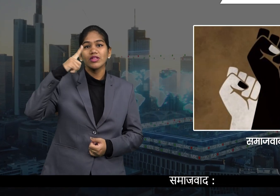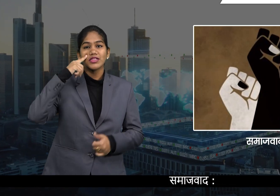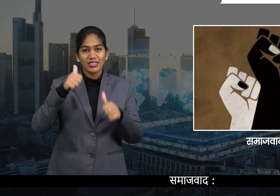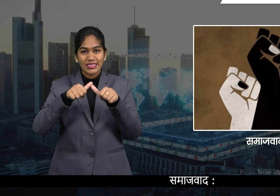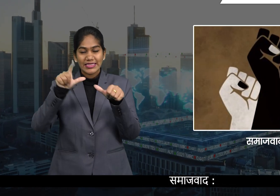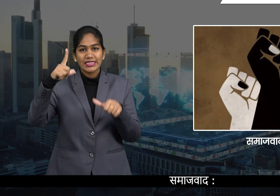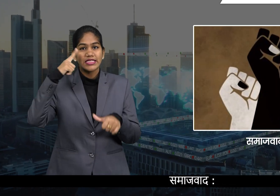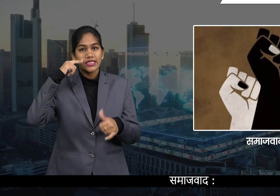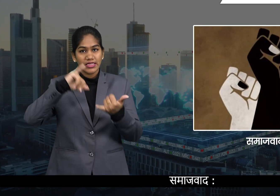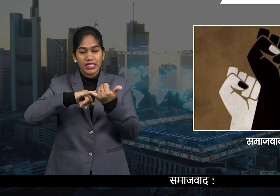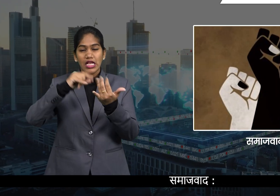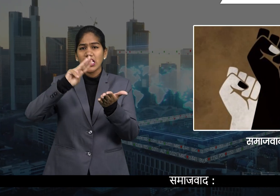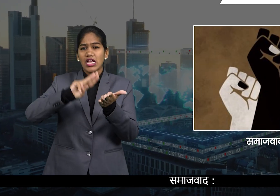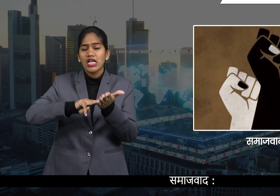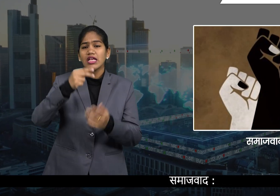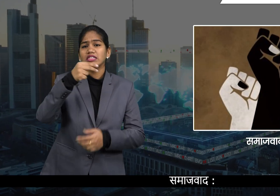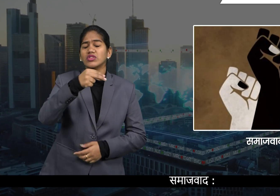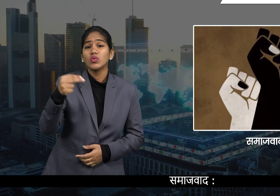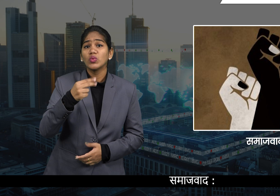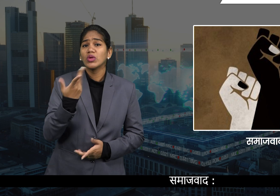समाजवाद,